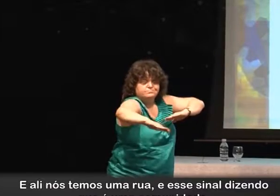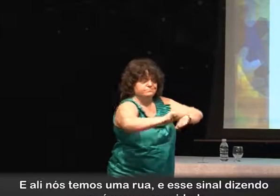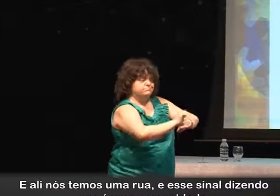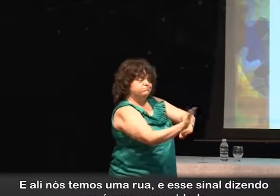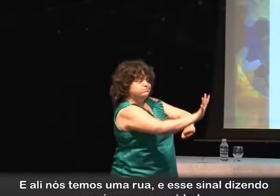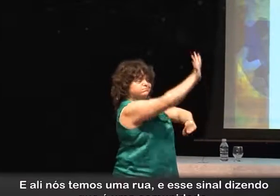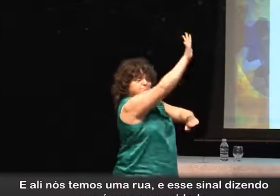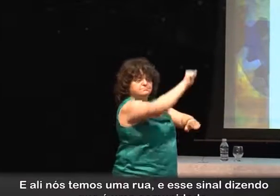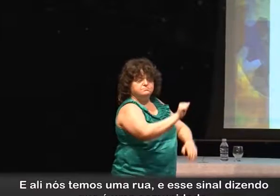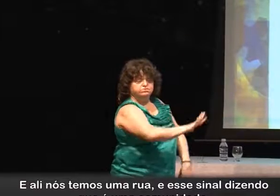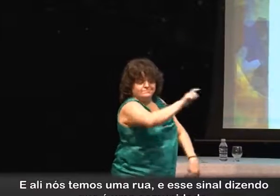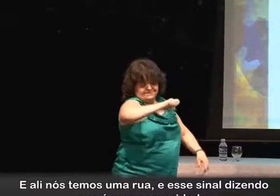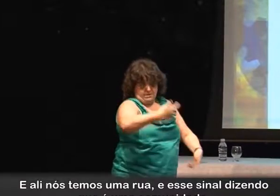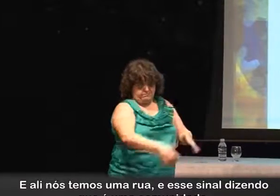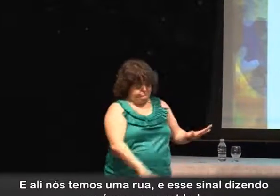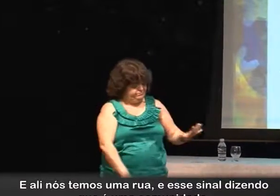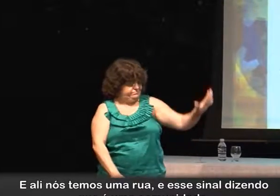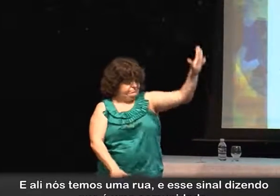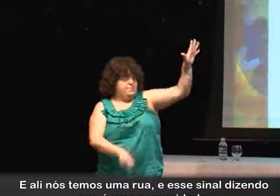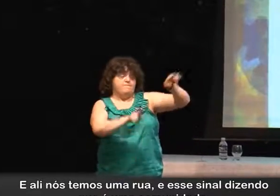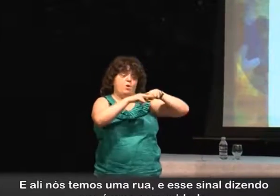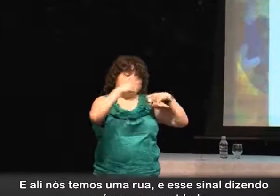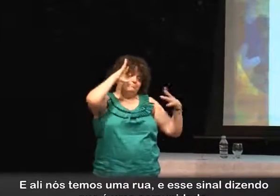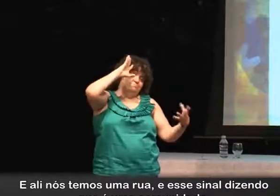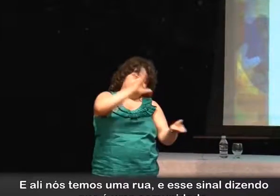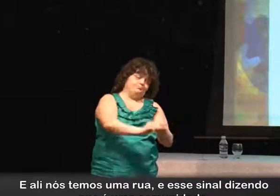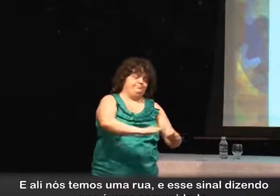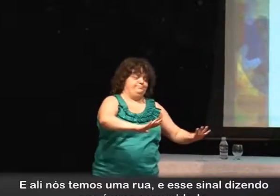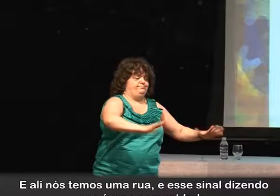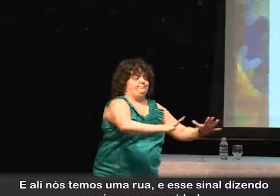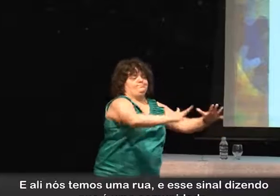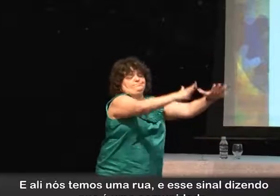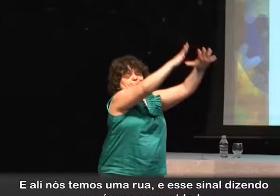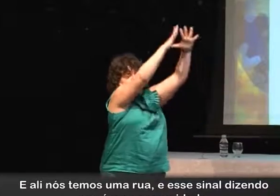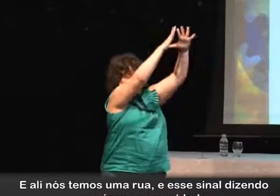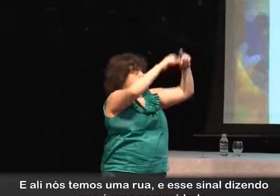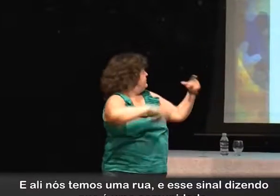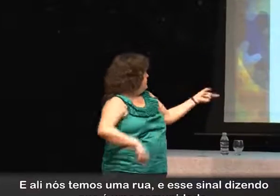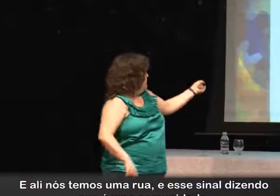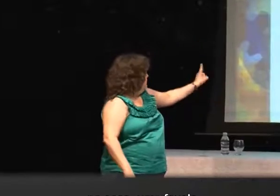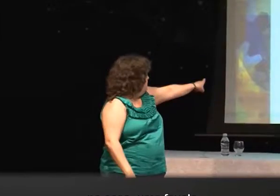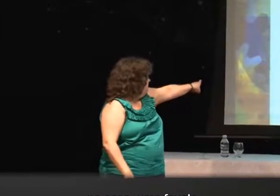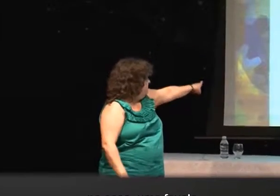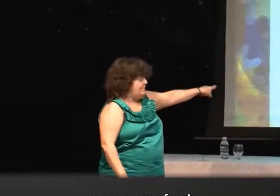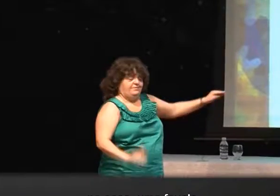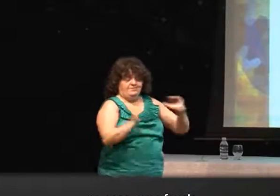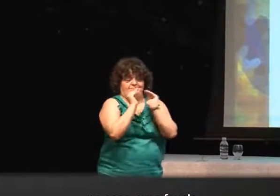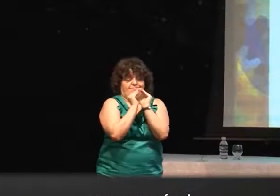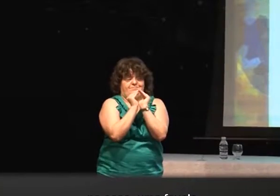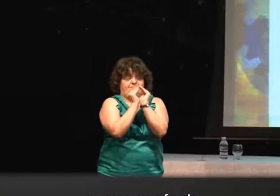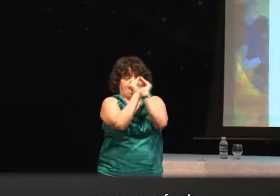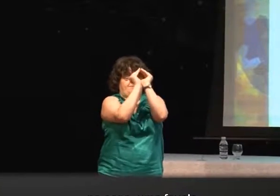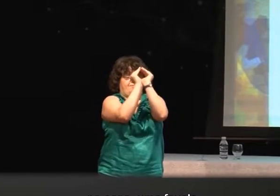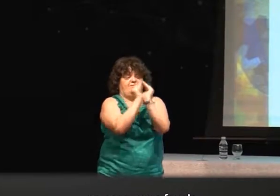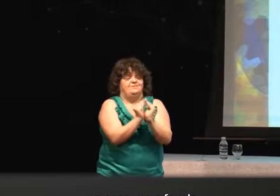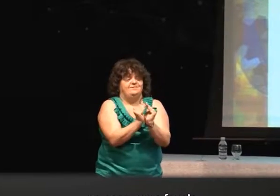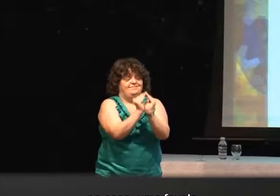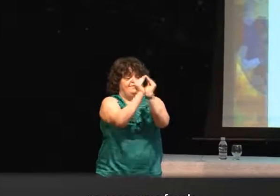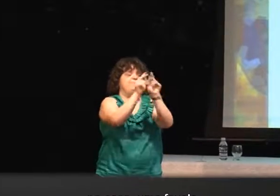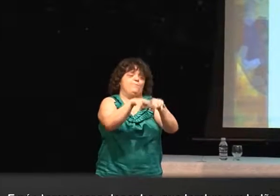Ali nós temos uma rua e esse sinal dizendo que é uma comunidade, que é um morro, no caso ali uma favela.